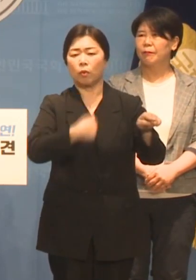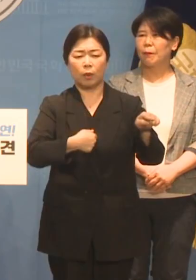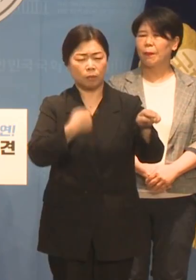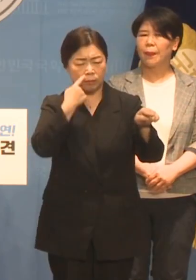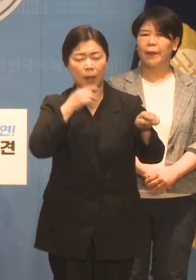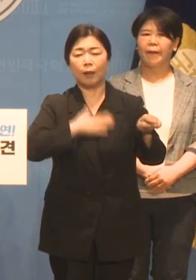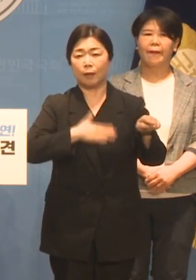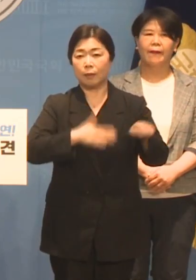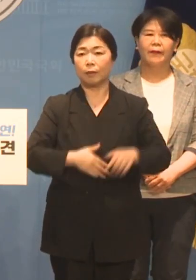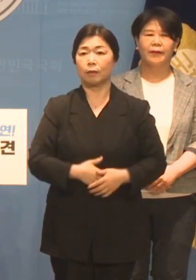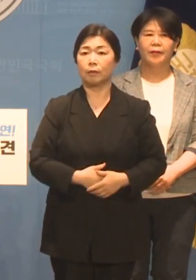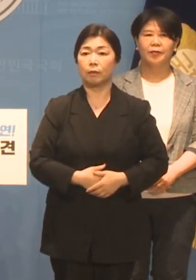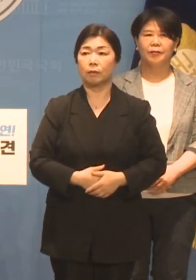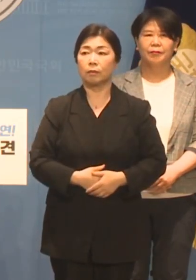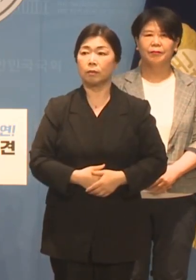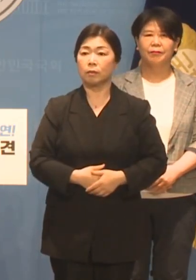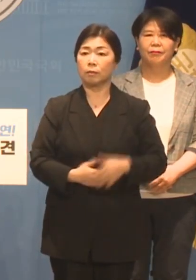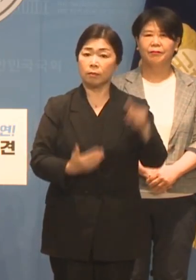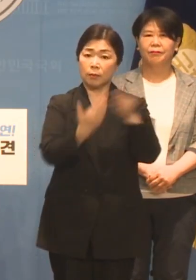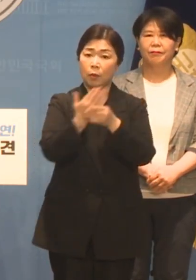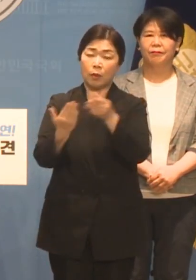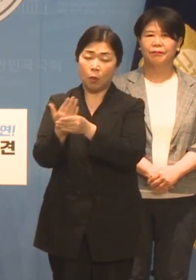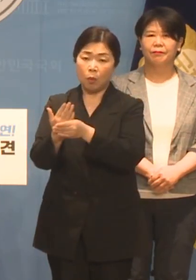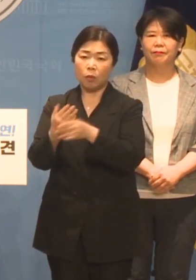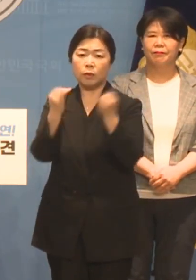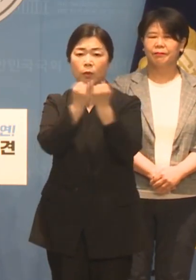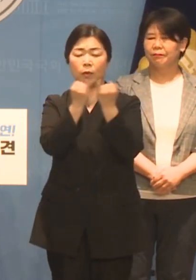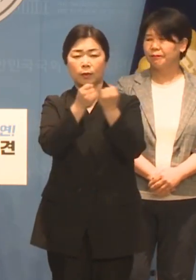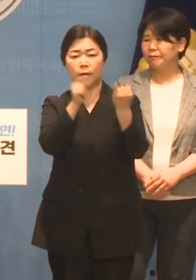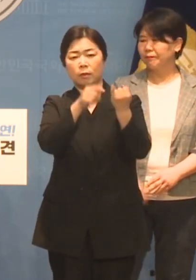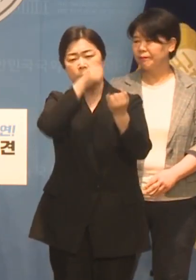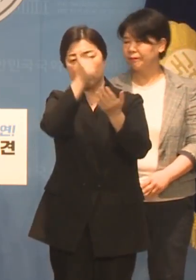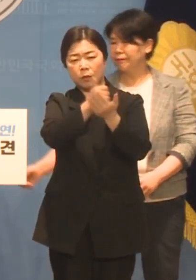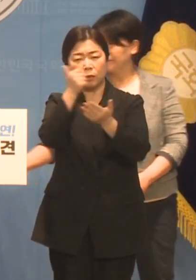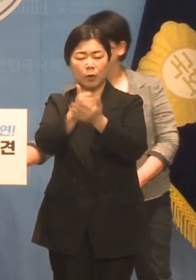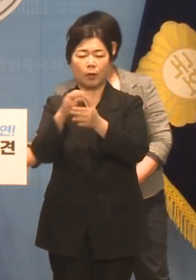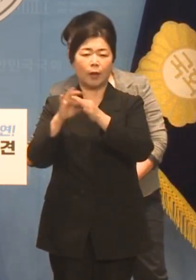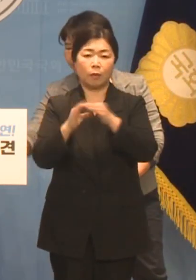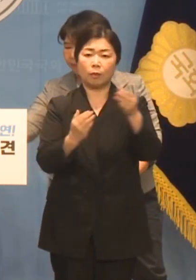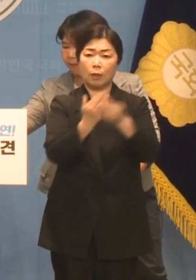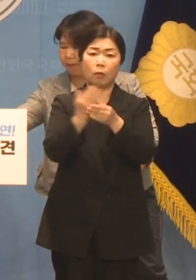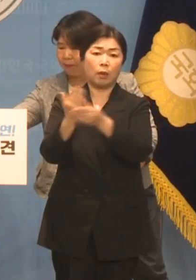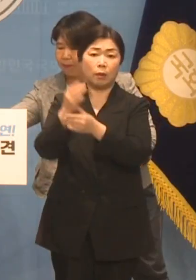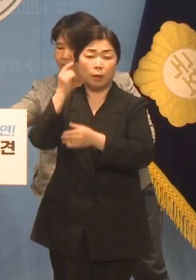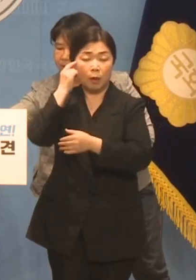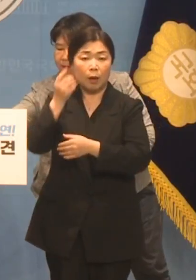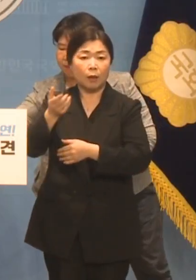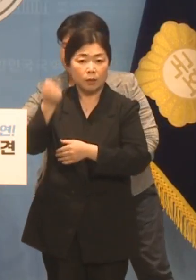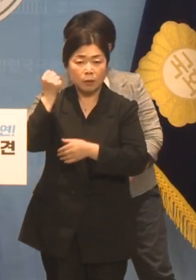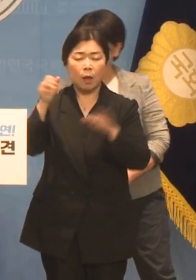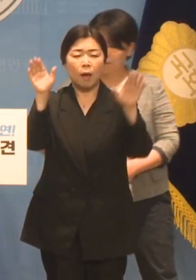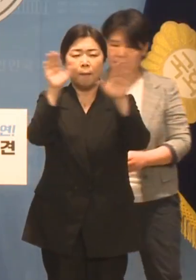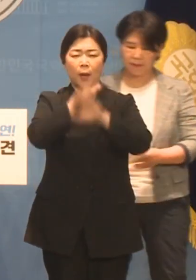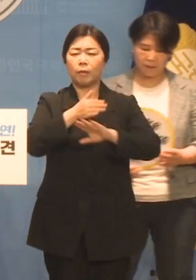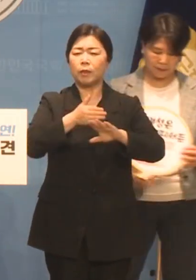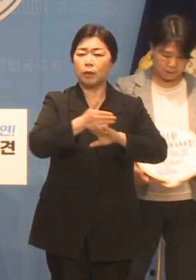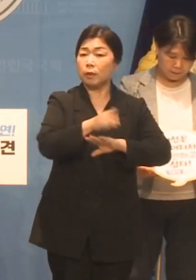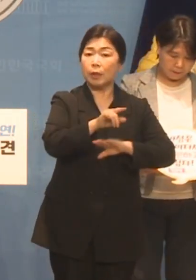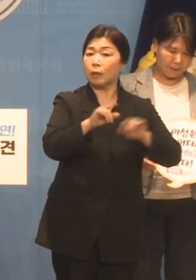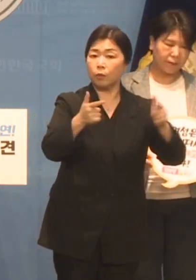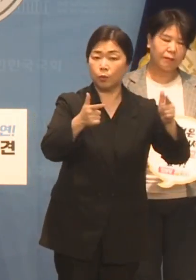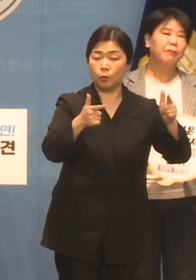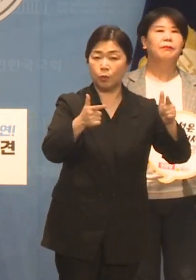했습니다. 최근 사고들은 흔히 여성을 향해 범죄가 많이 일어난다고 생각하는 늦은 밤길이